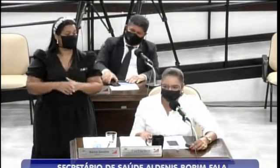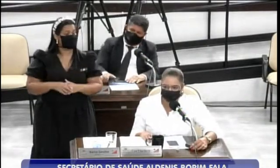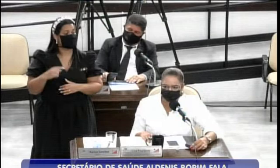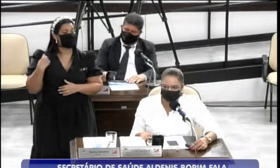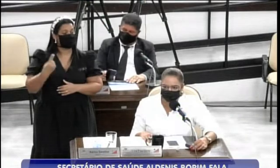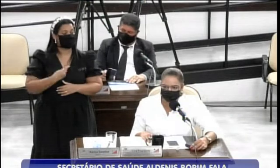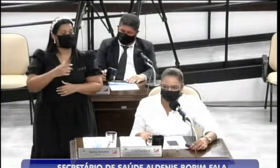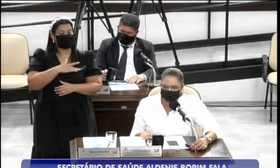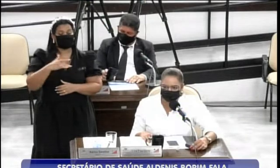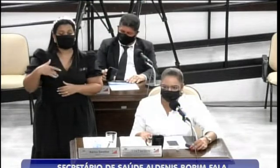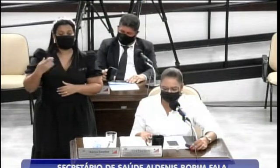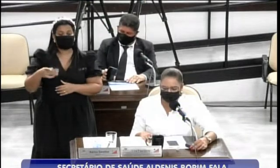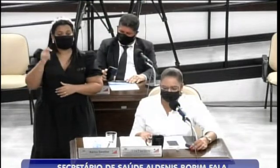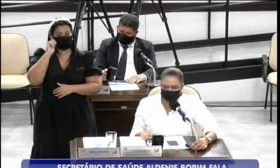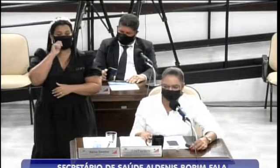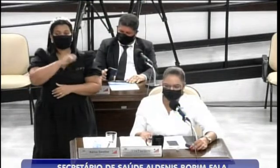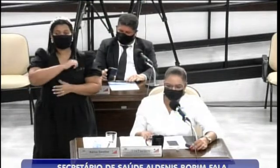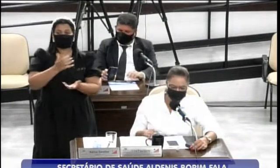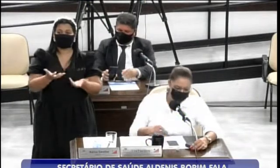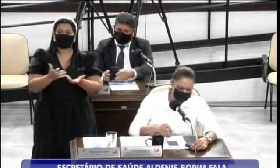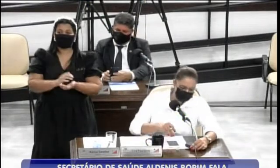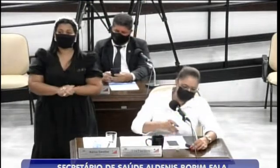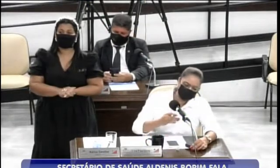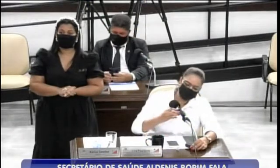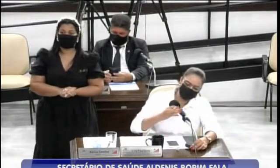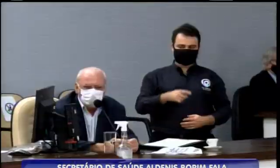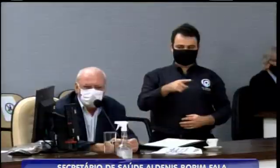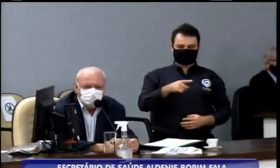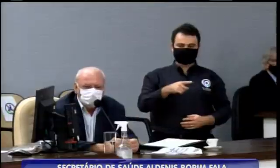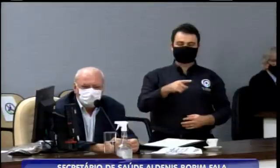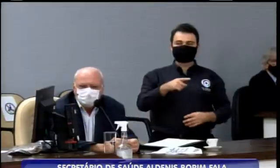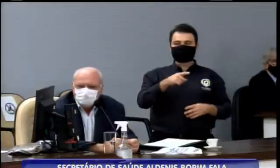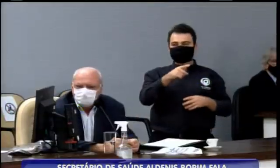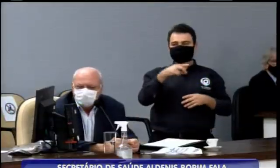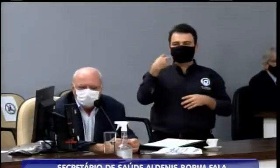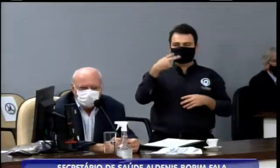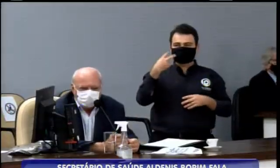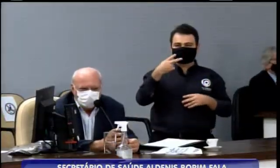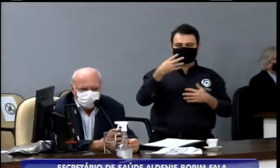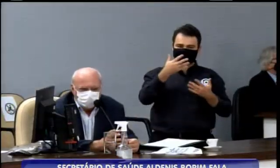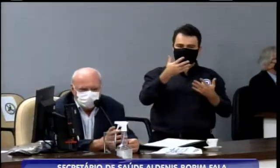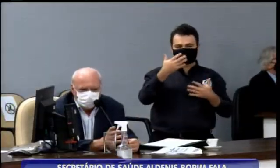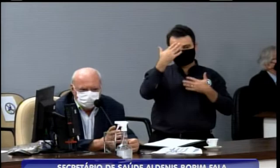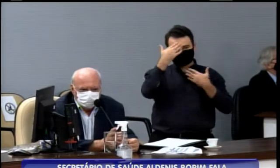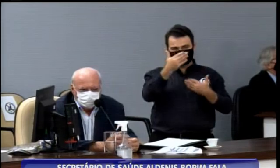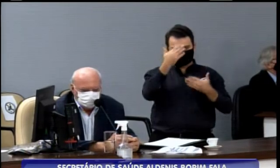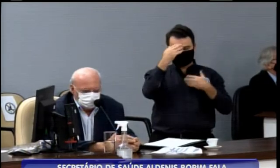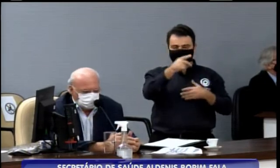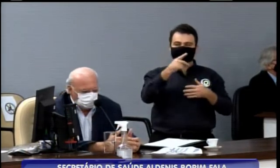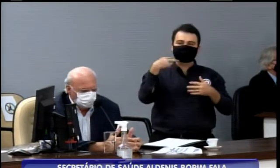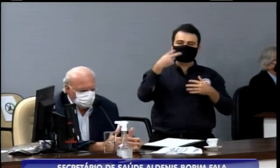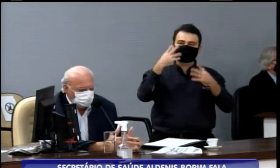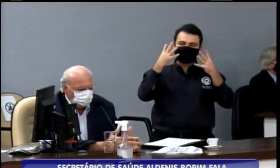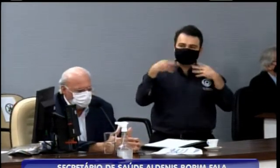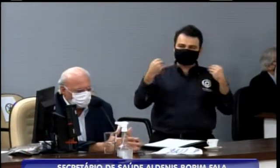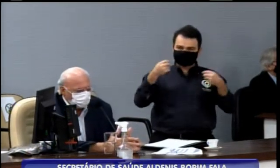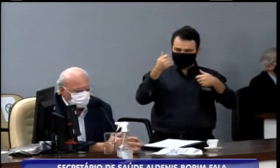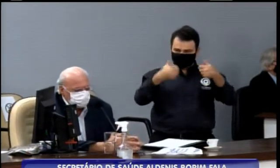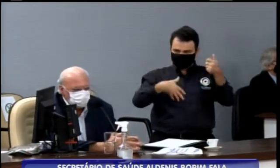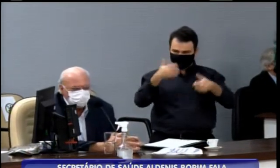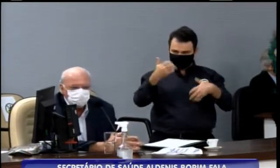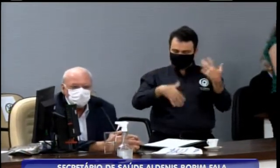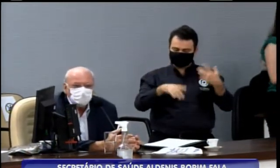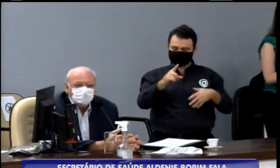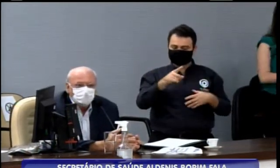com a saúde de Rio Preto. Obrigado, Karina. Eu queria pegar uma carona no que a Caroline colocou